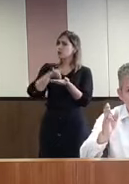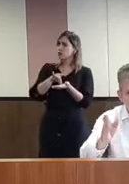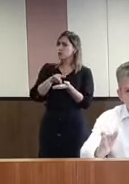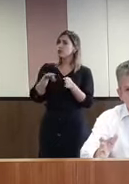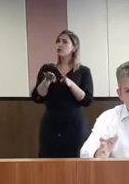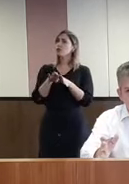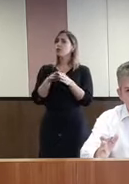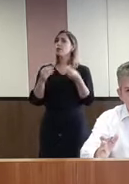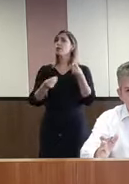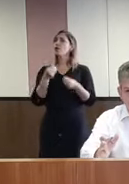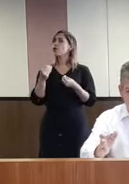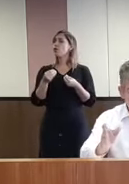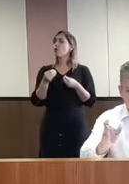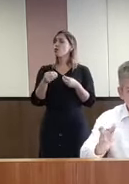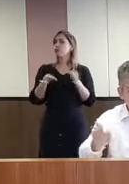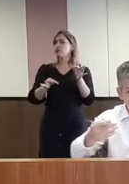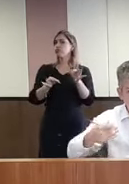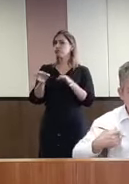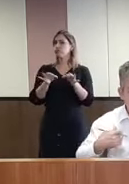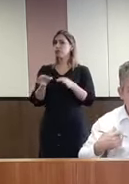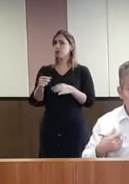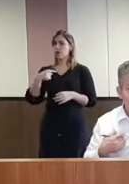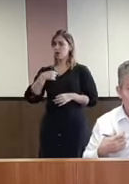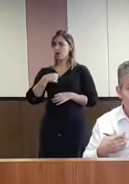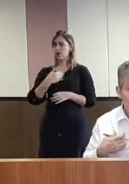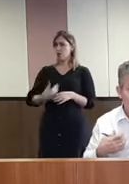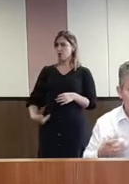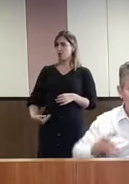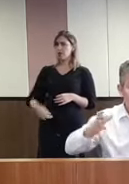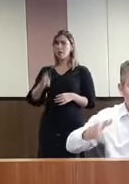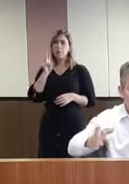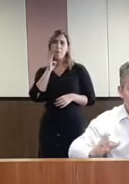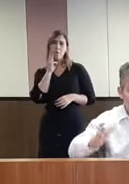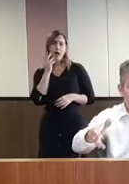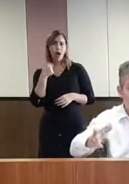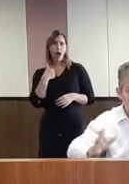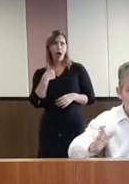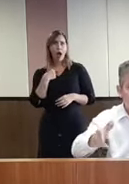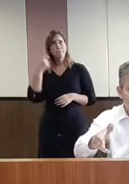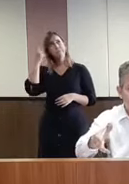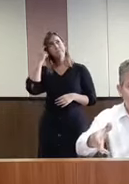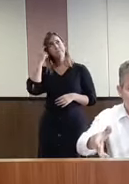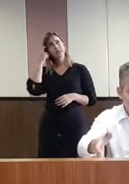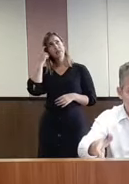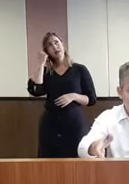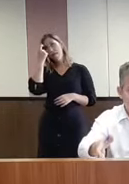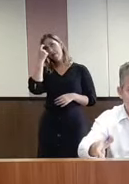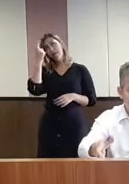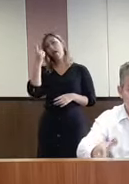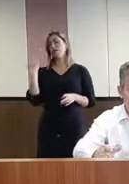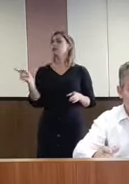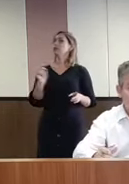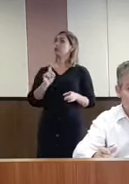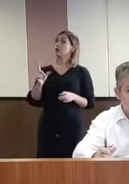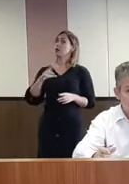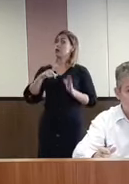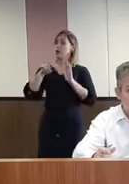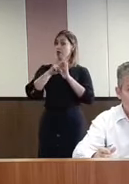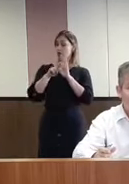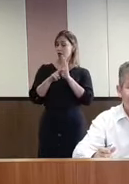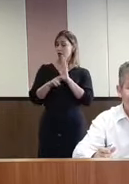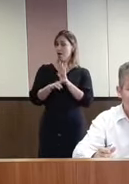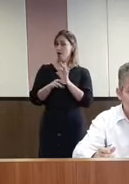um padrão de conduta. Então, não sou eu, governador Mauro Mendes, que vou inventar um padrão de conduta para este momento. Existem